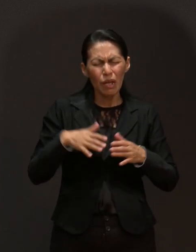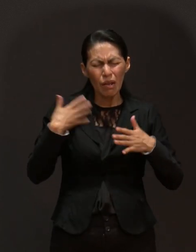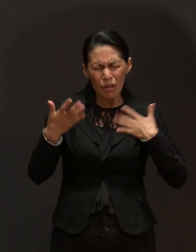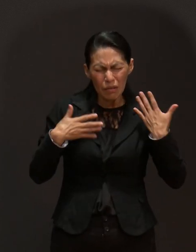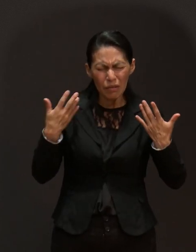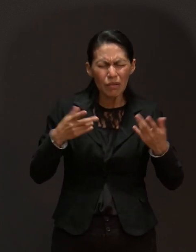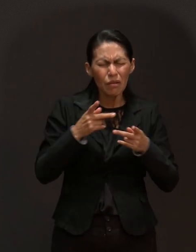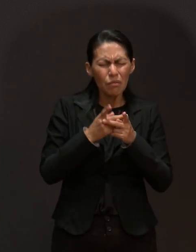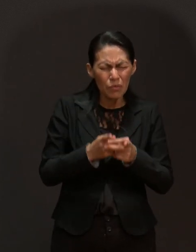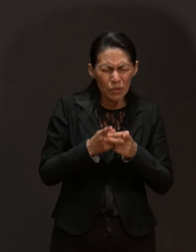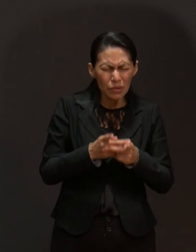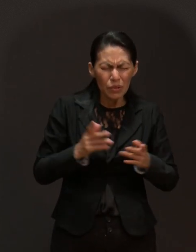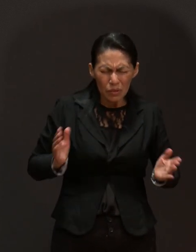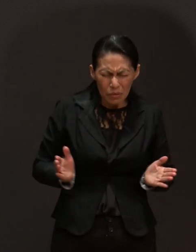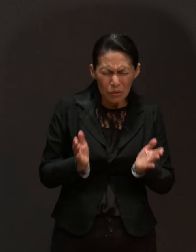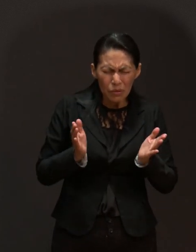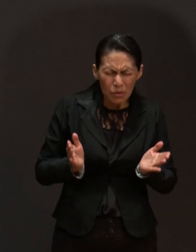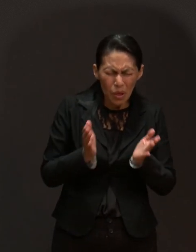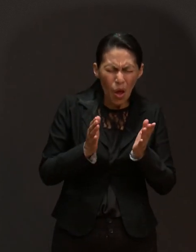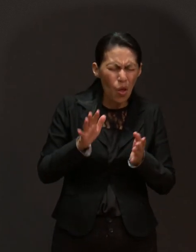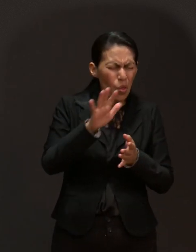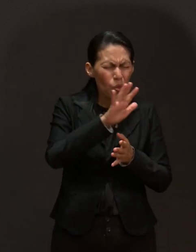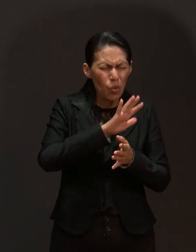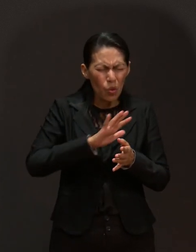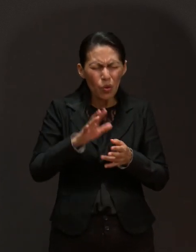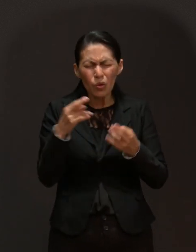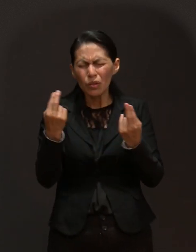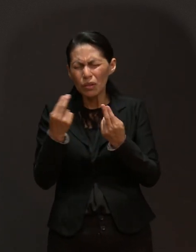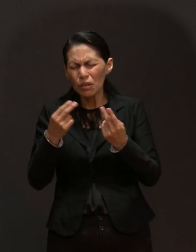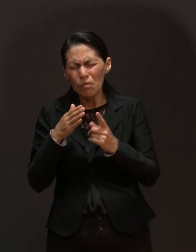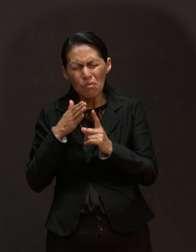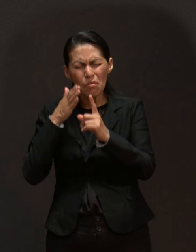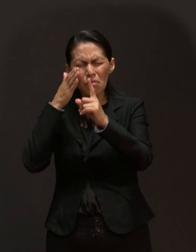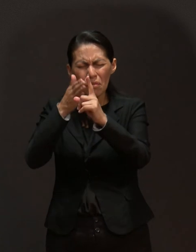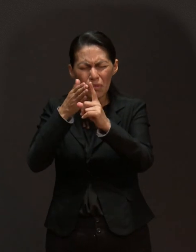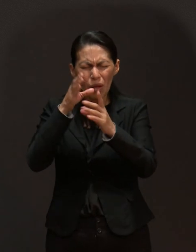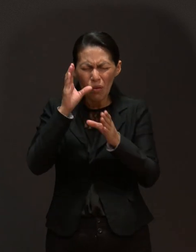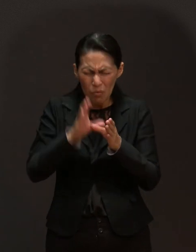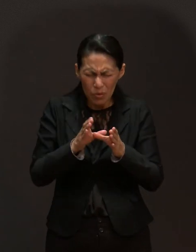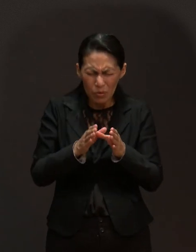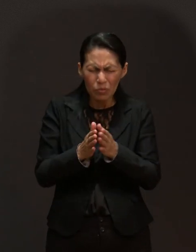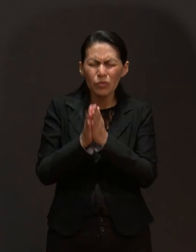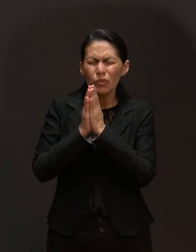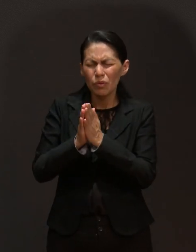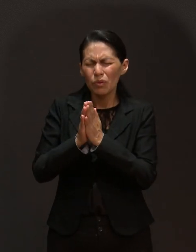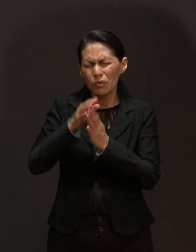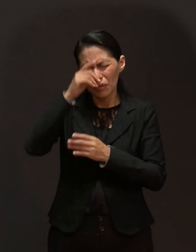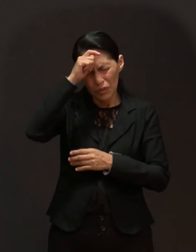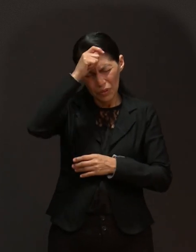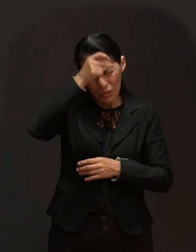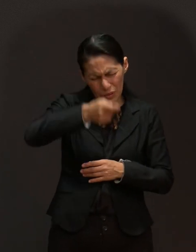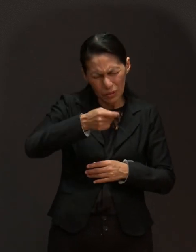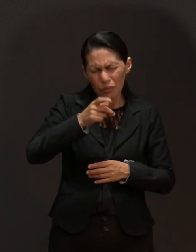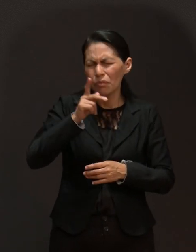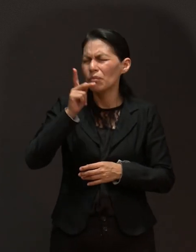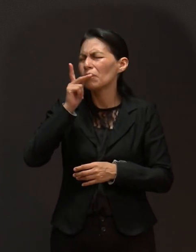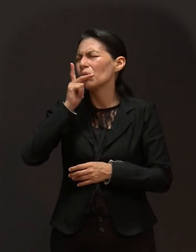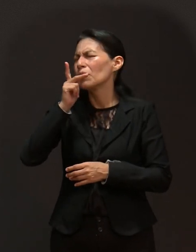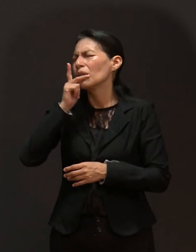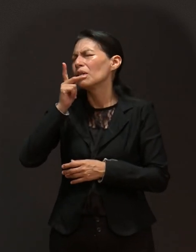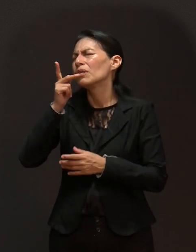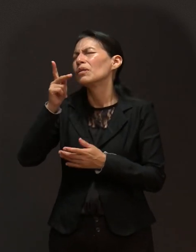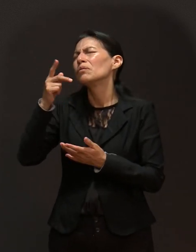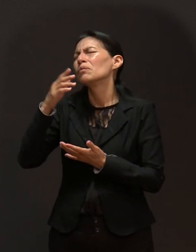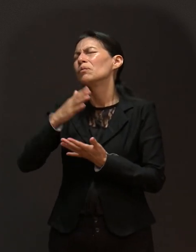sabiduría Paciencia Y darle los medios Necesarios Para poder completar Sus metas Padre mío Estamos